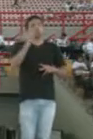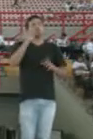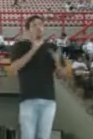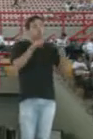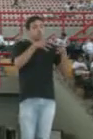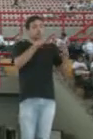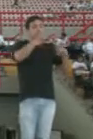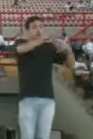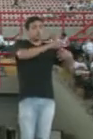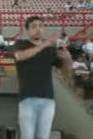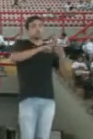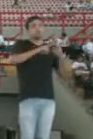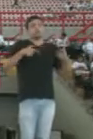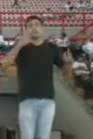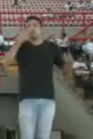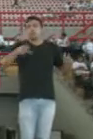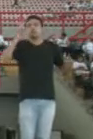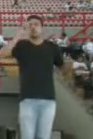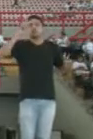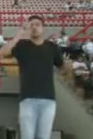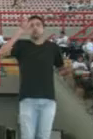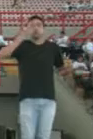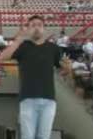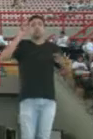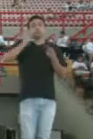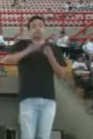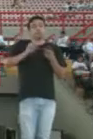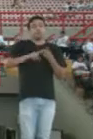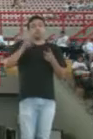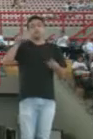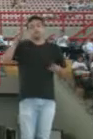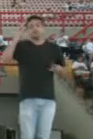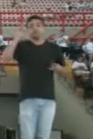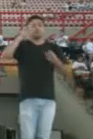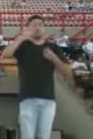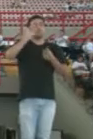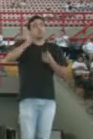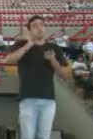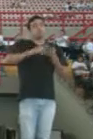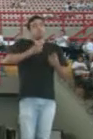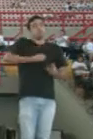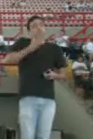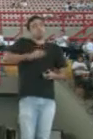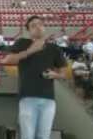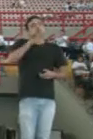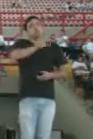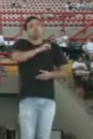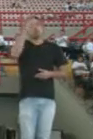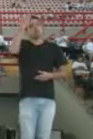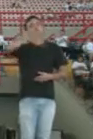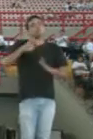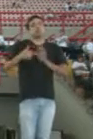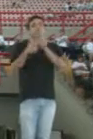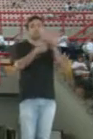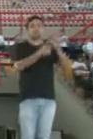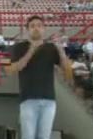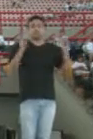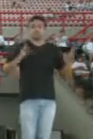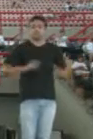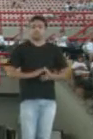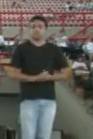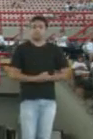realista e fazendo contos. Mas esse cara, ó, fazia poemas de amor também, tá aqui um, ó,